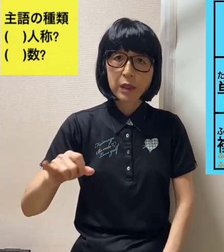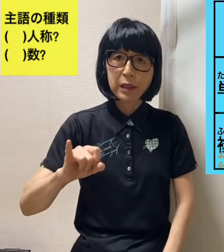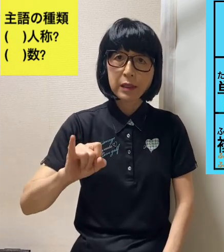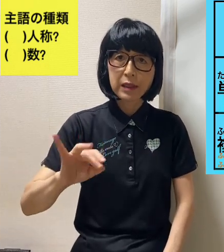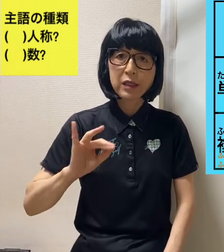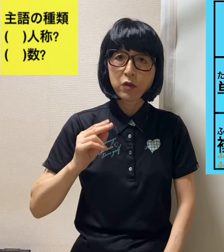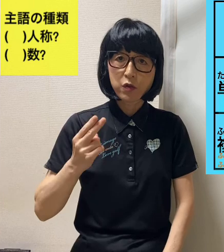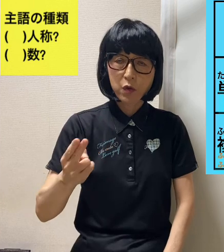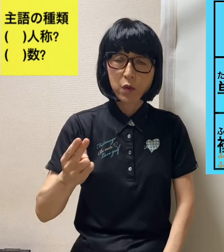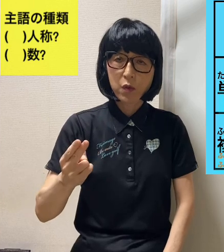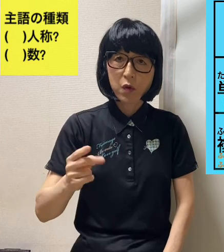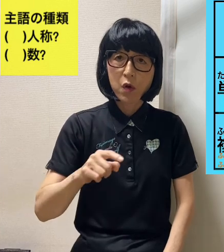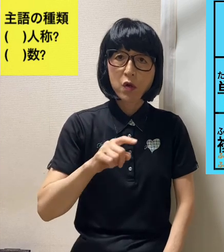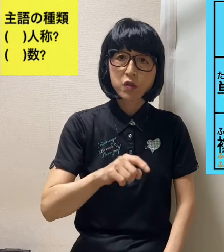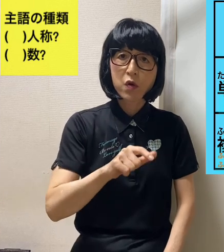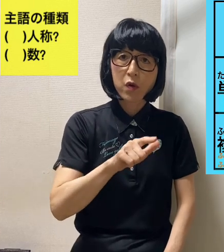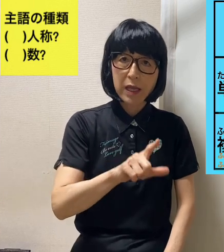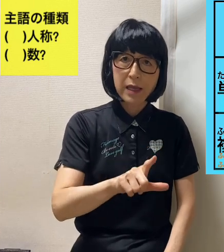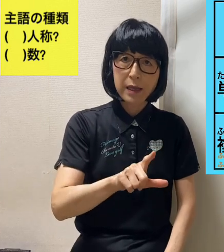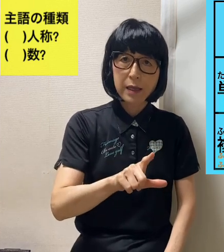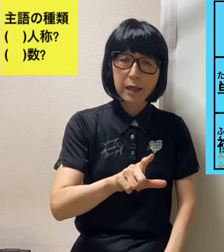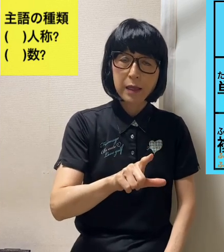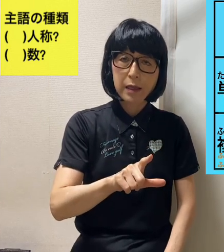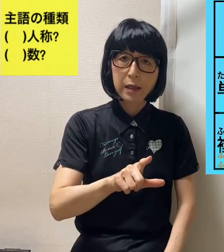6、It、 それ、